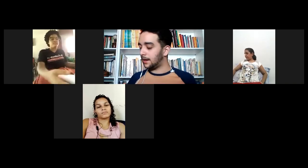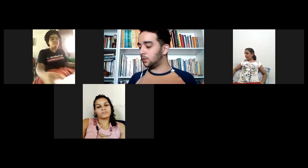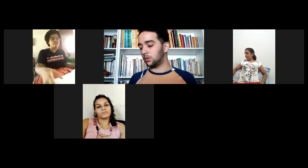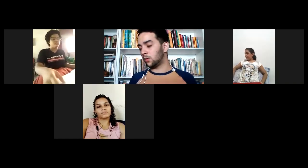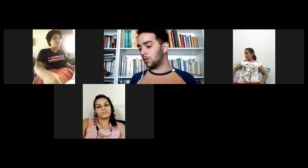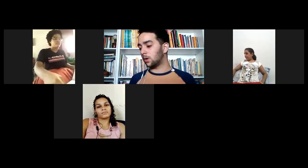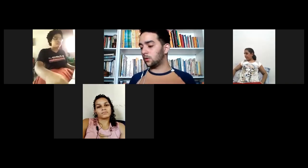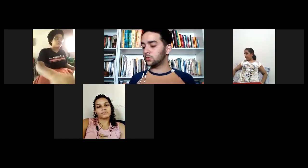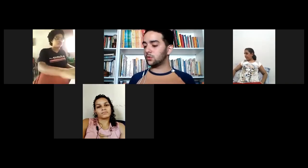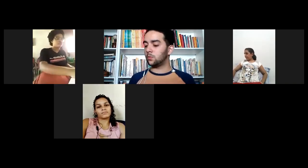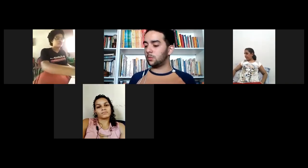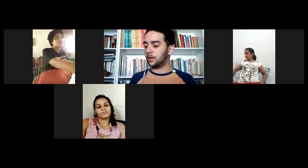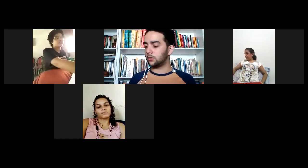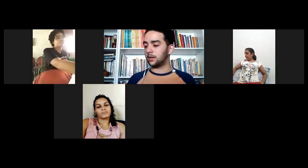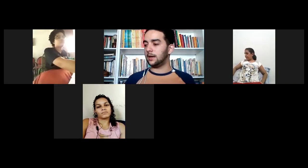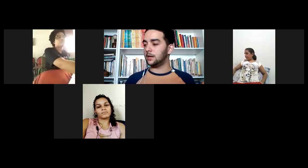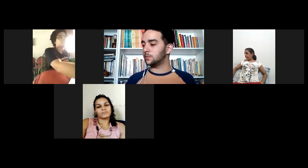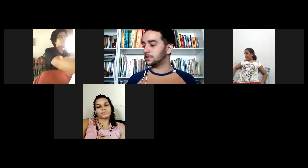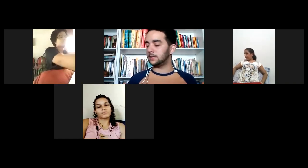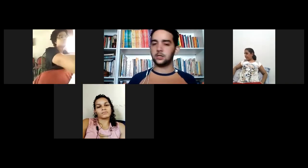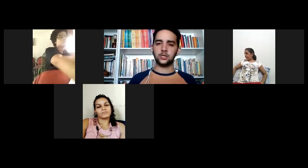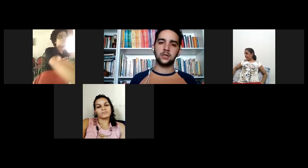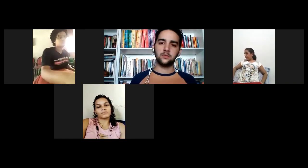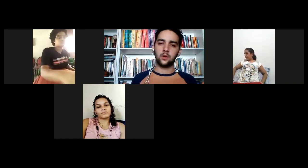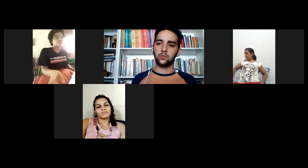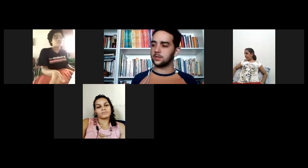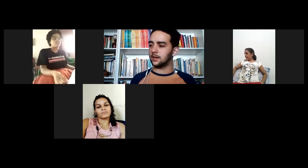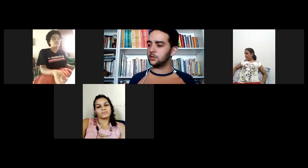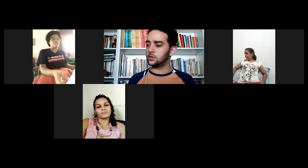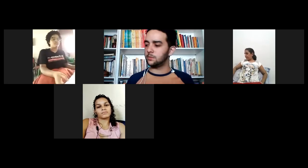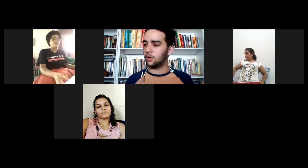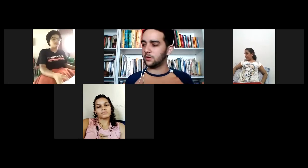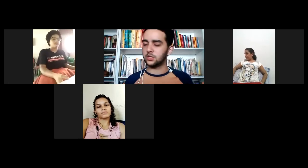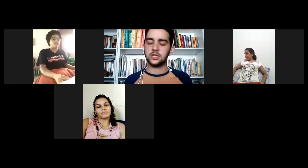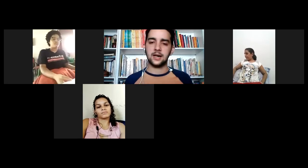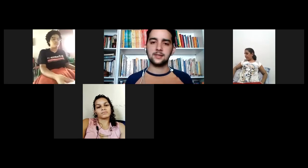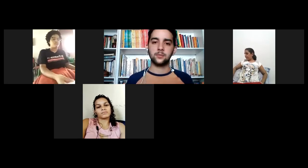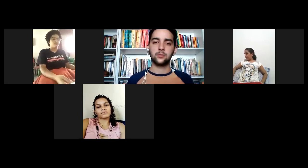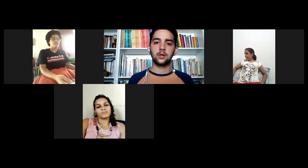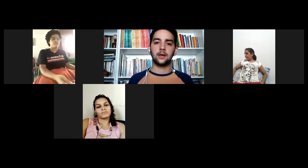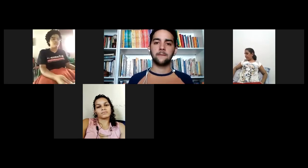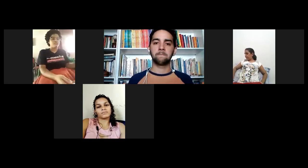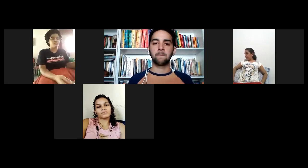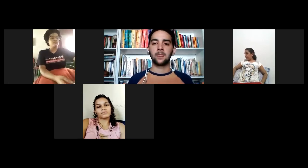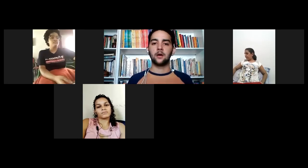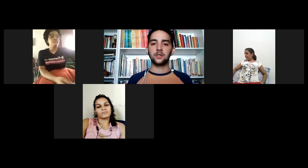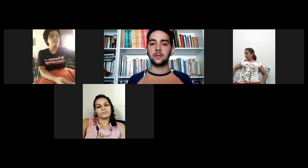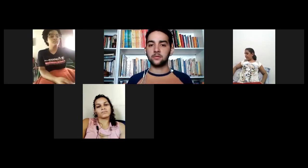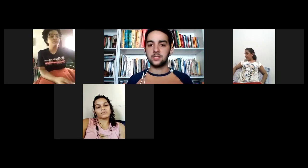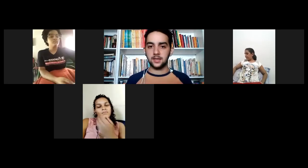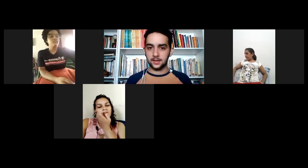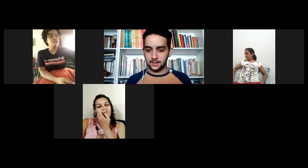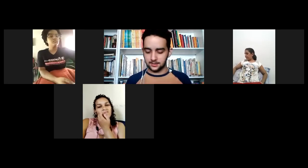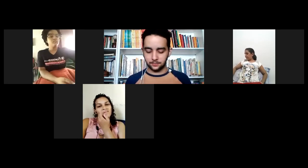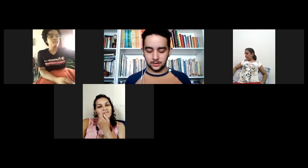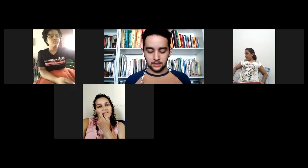se der, o que eu não coloquei hoje como obrigatoriedade, mas se der a gente ainda vê alguns sinais de móveis de casa, porque eu tinha falado para